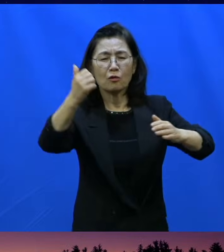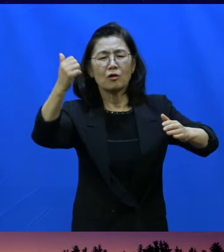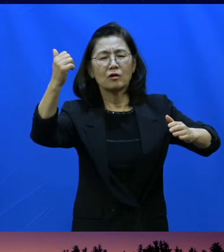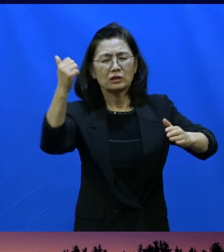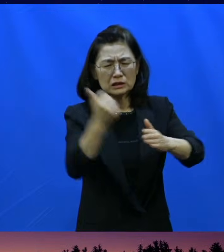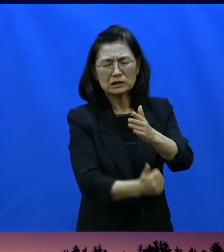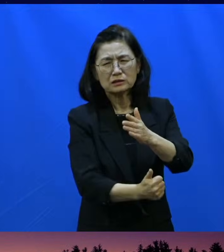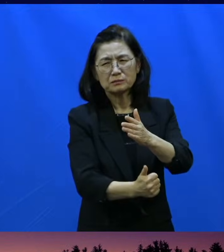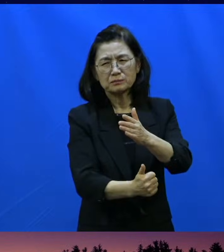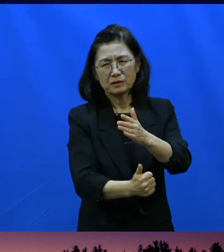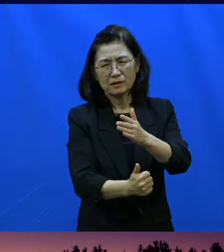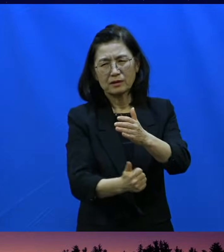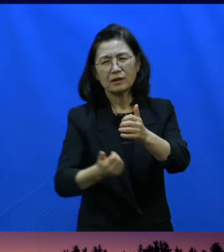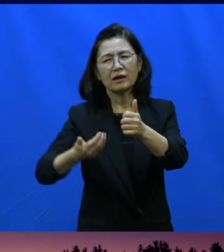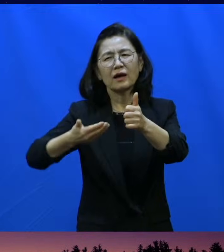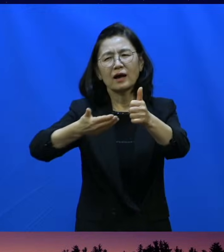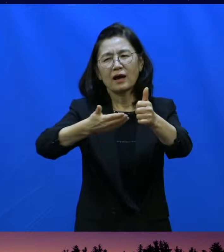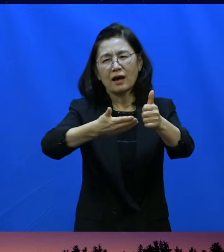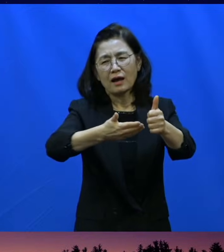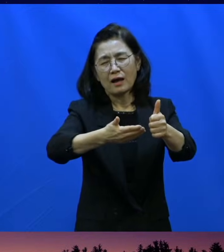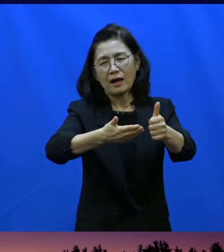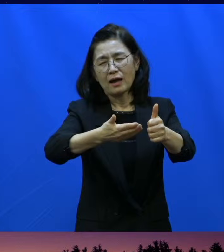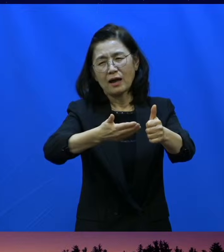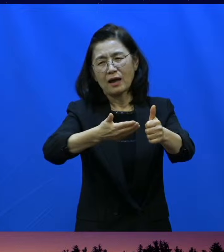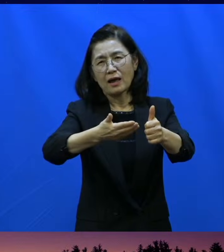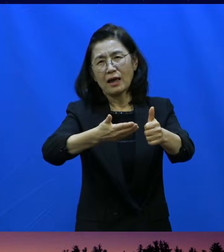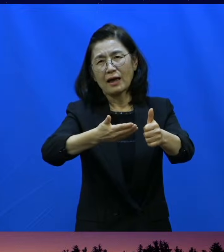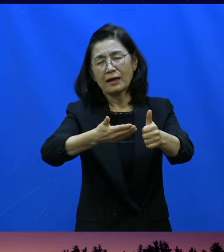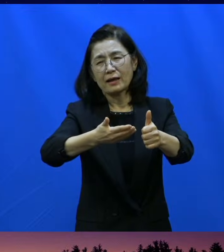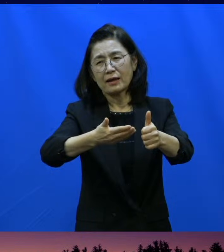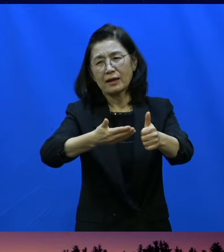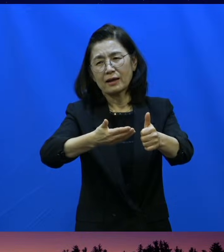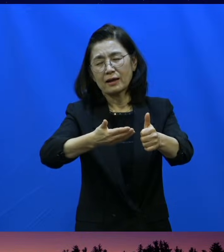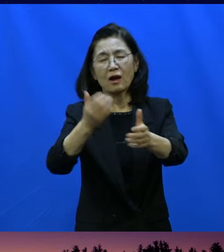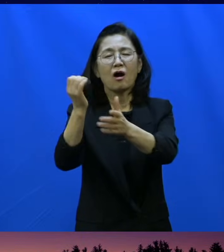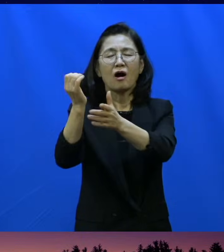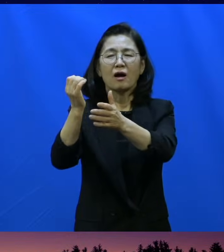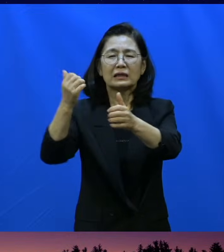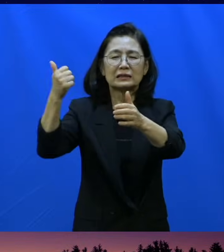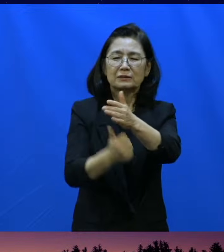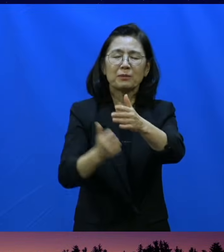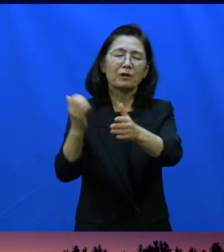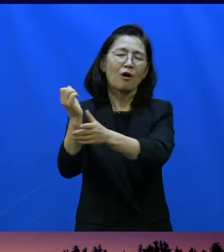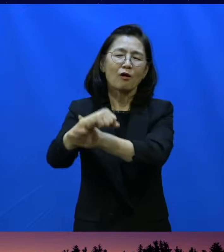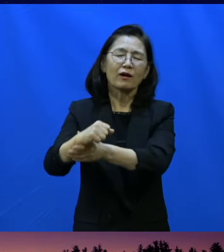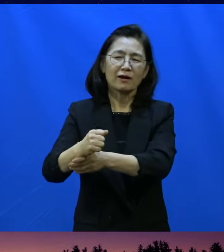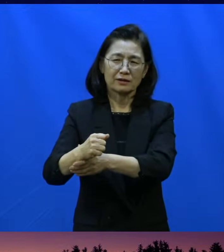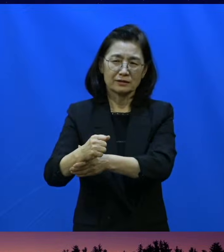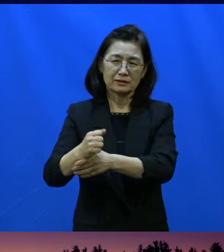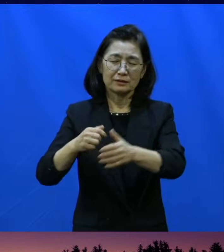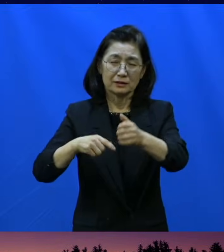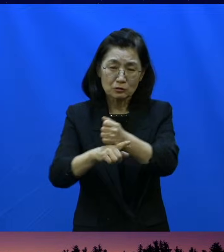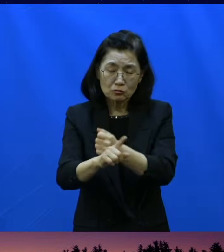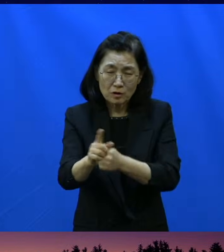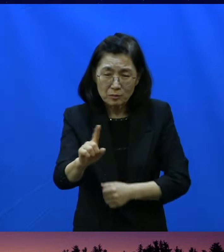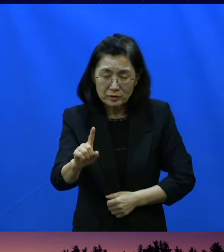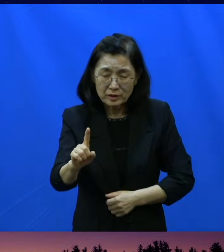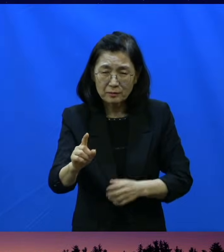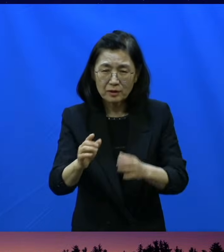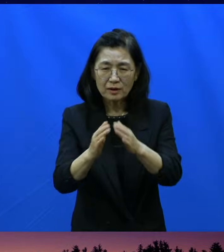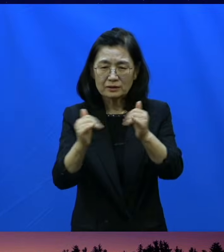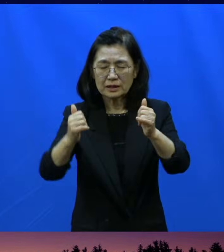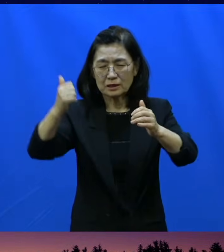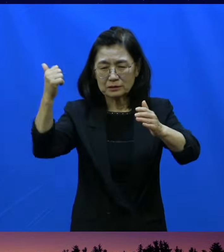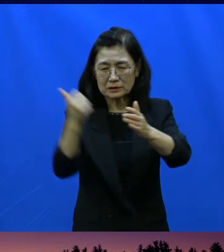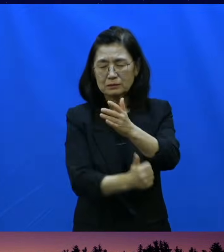하면 좋잖아요. 근데 실패를 하게 하시도록 실패를 허락하세요. 그 이유가 뭐냐면 사람은 실패를 통하여